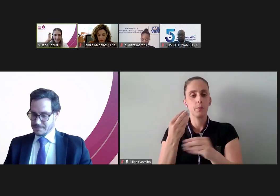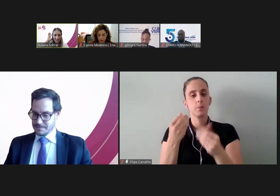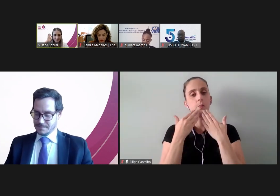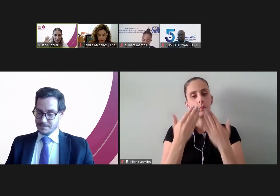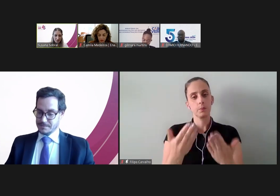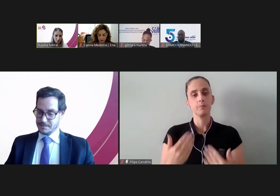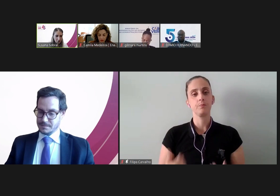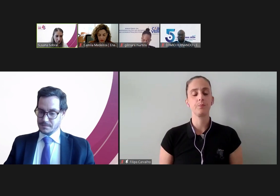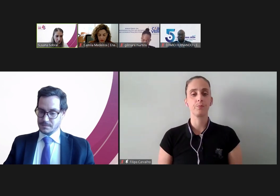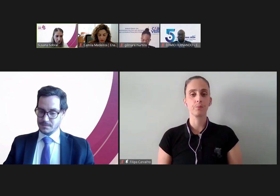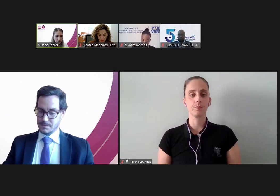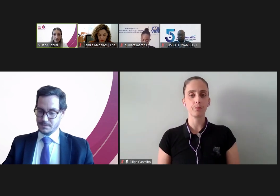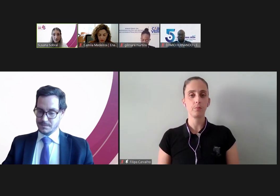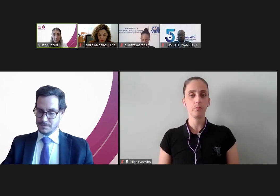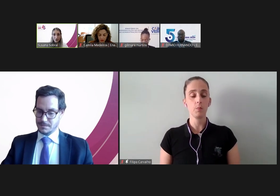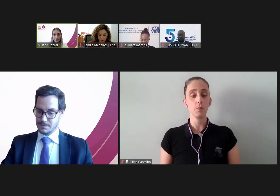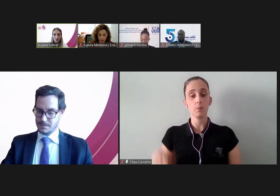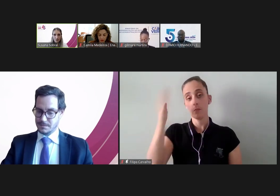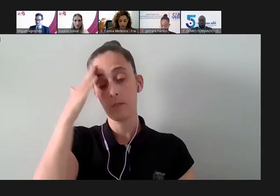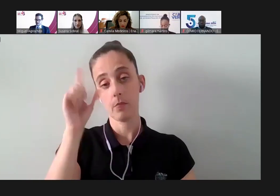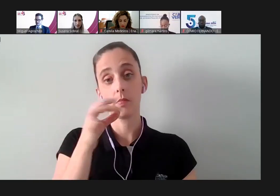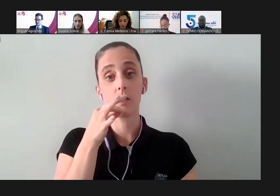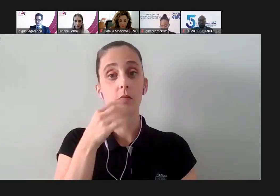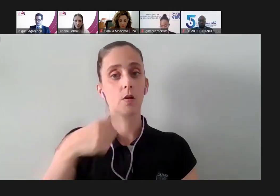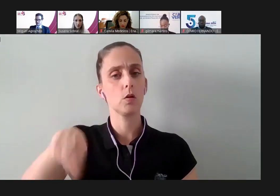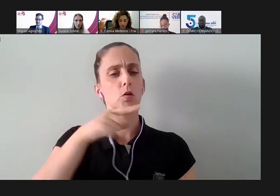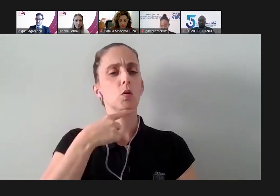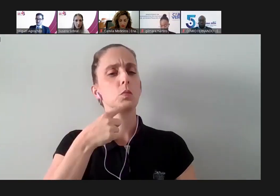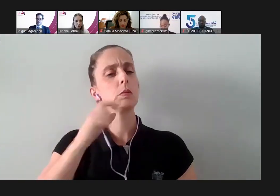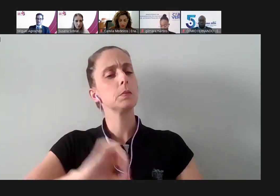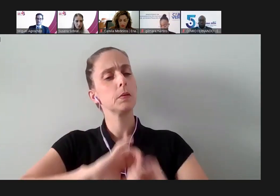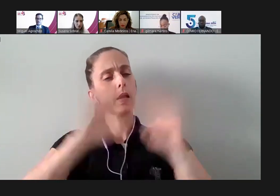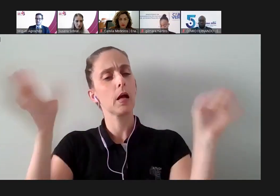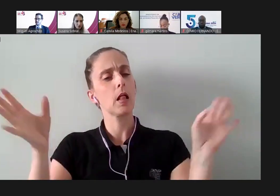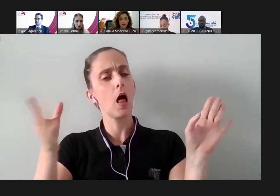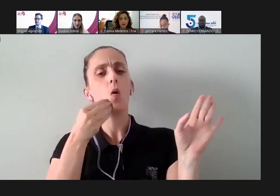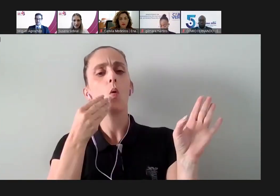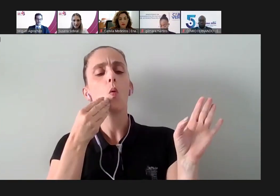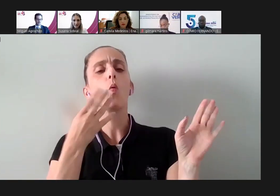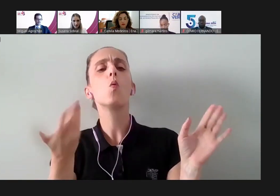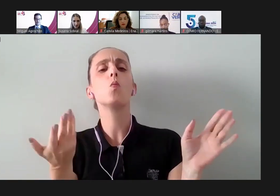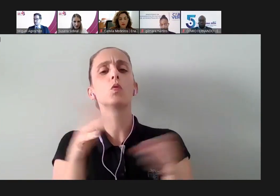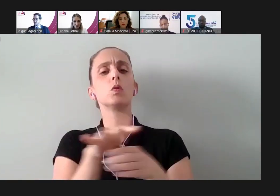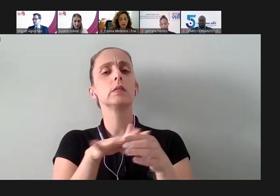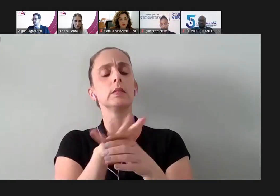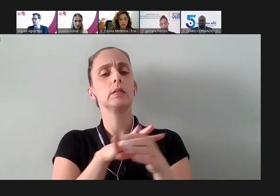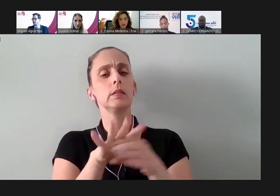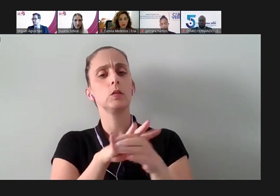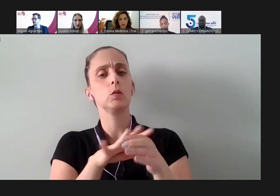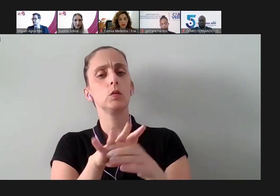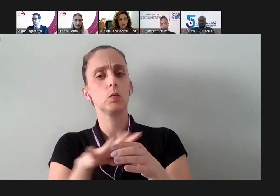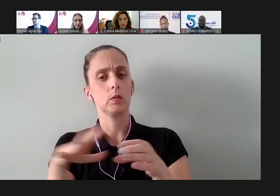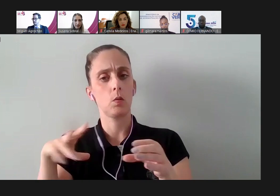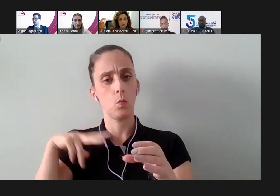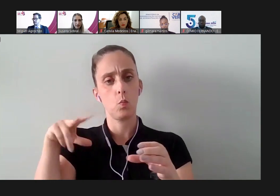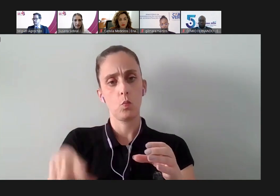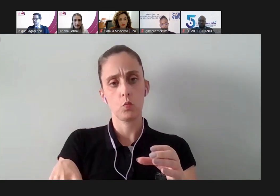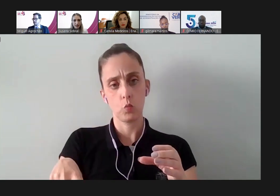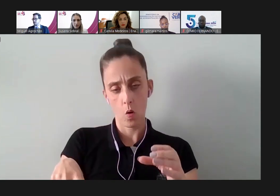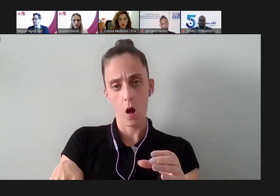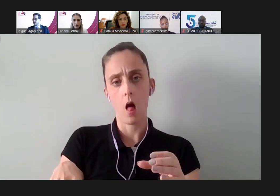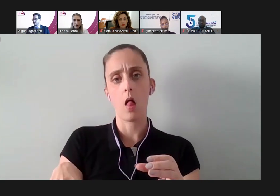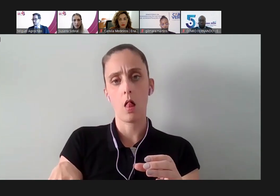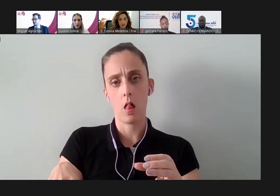obrigada. Acho que foi também uma excelente intervenção para nós percebermos aqui também o estado, de situação, também